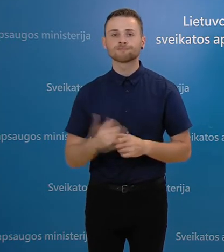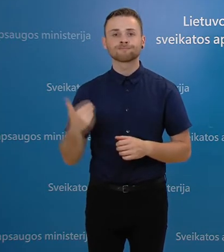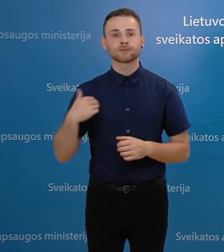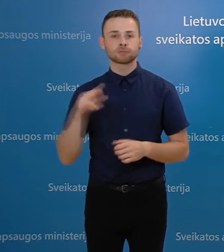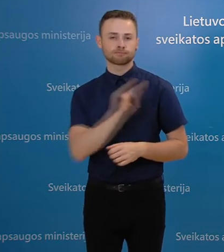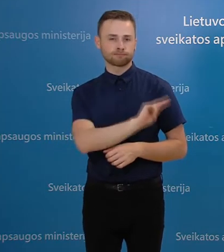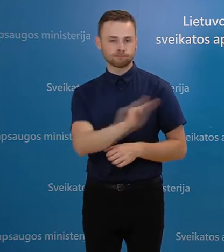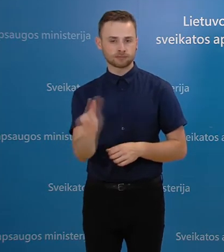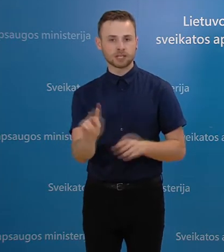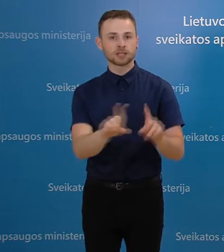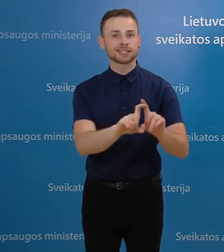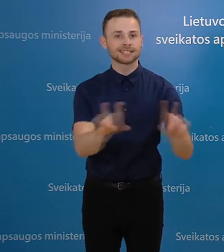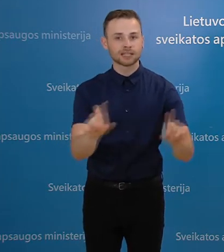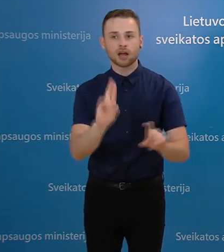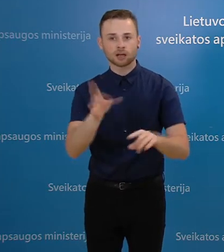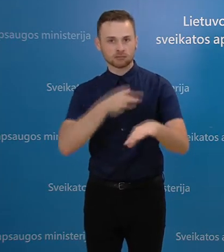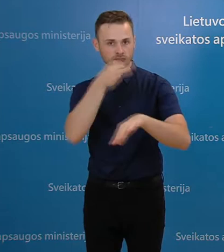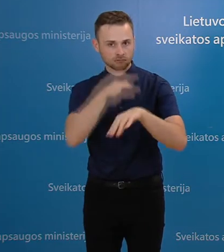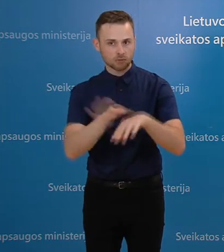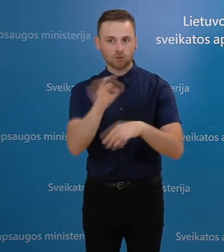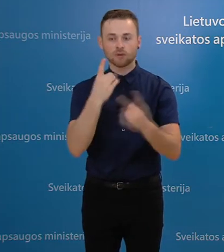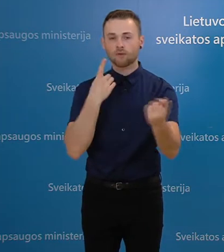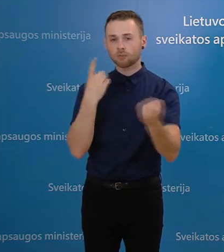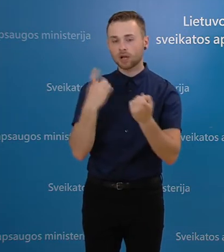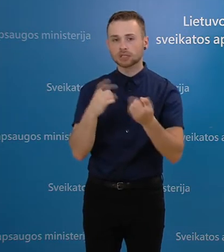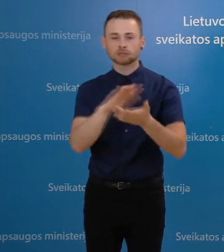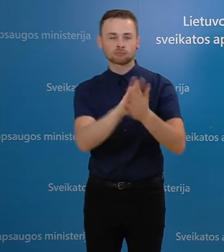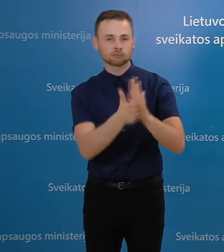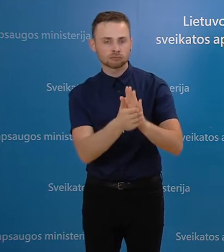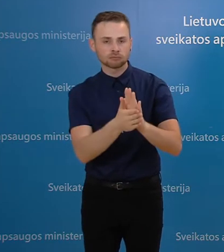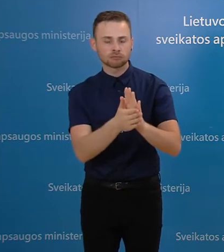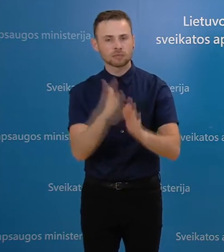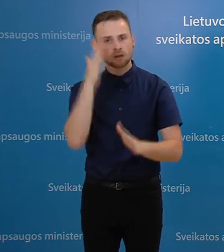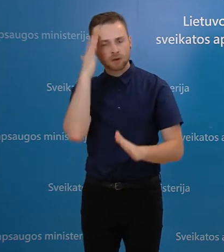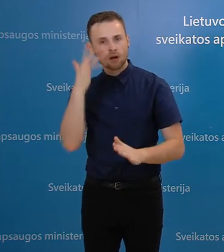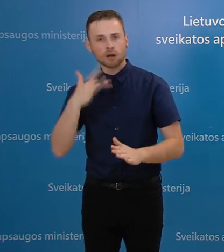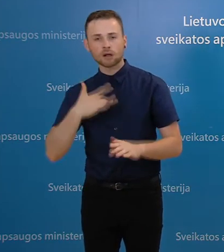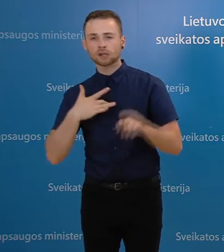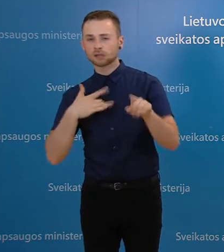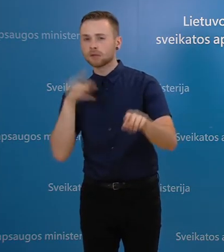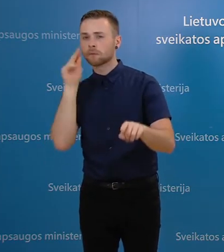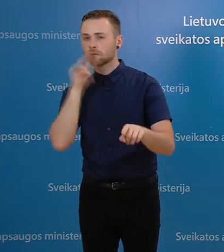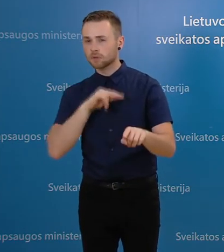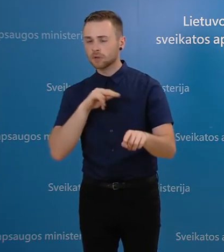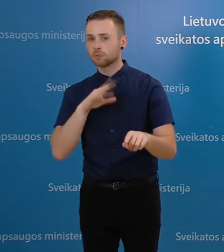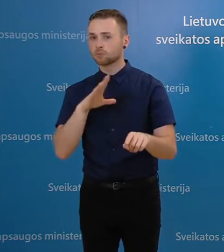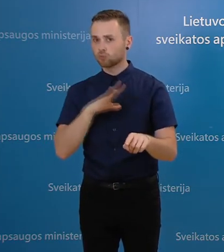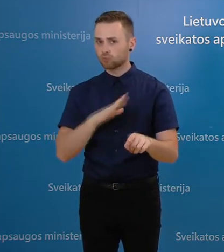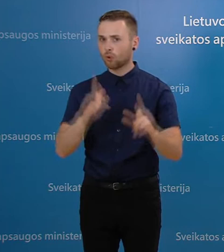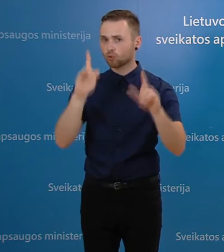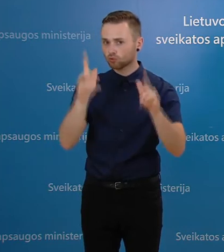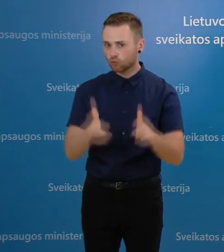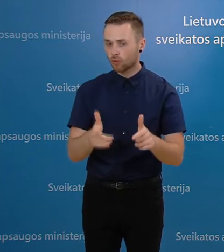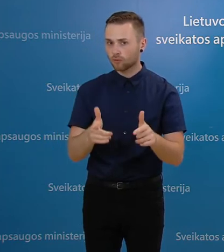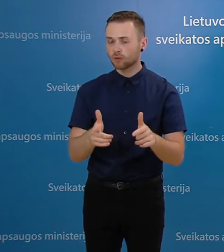kurios yra duomenų valdytojai, sužinoja arba įtarė apie galimą tokį įvykį, netgi